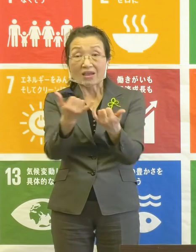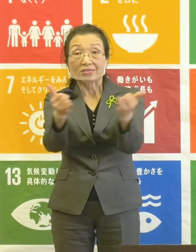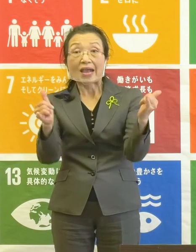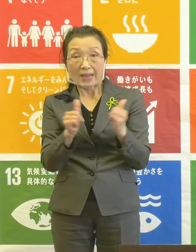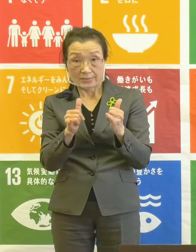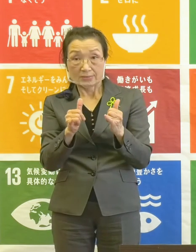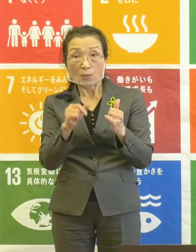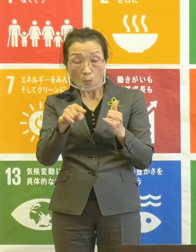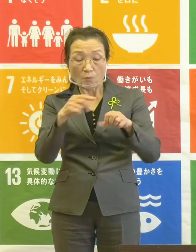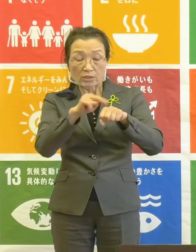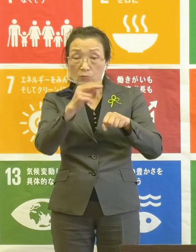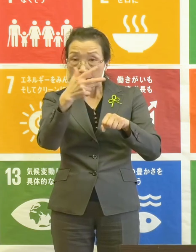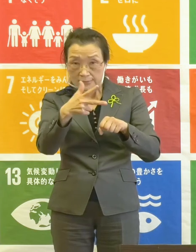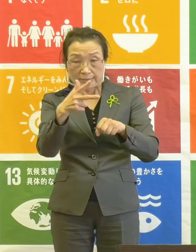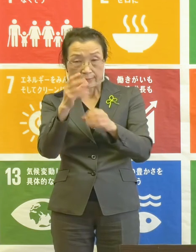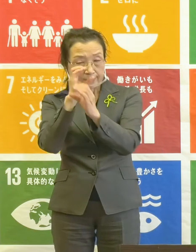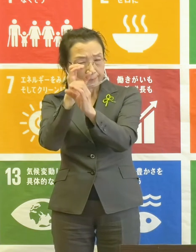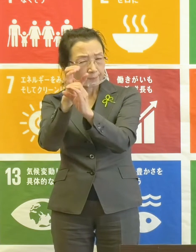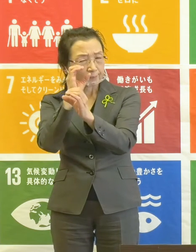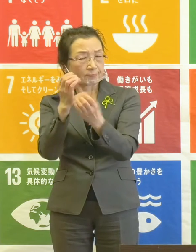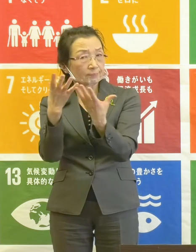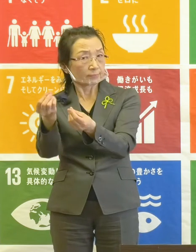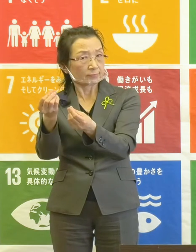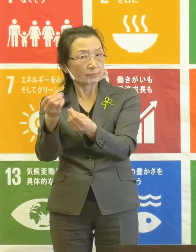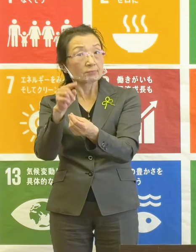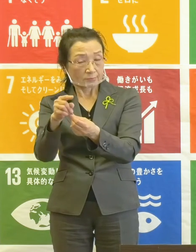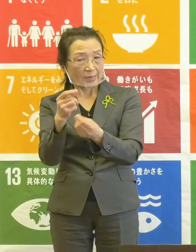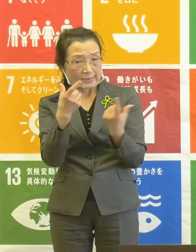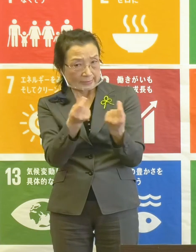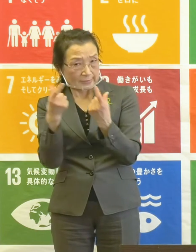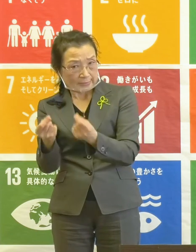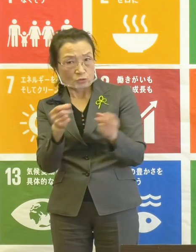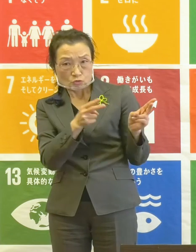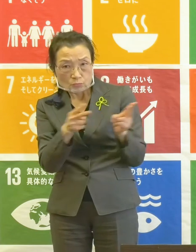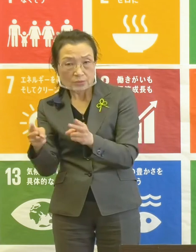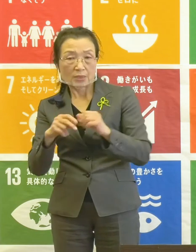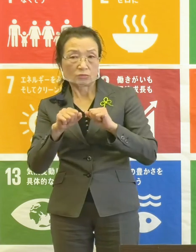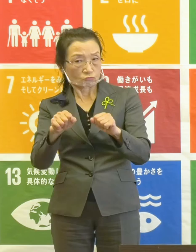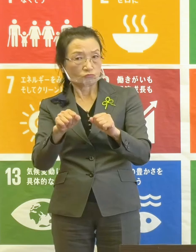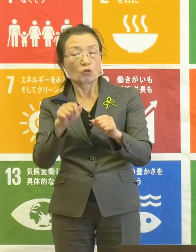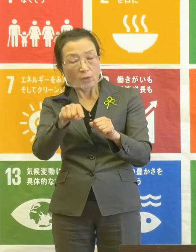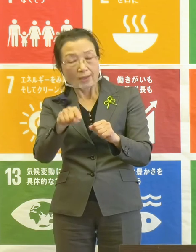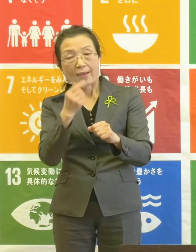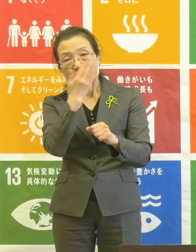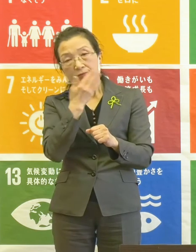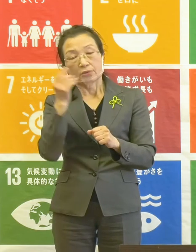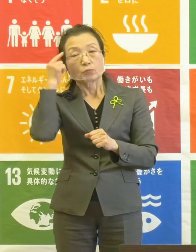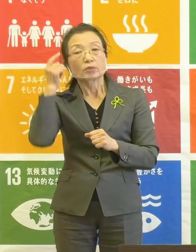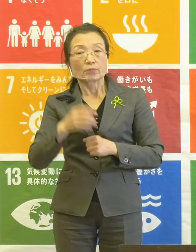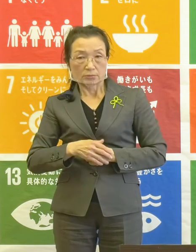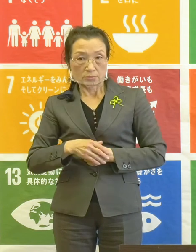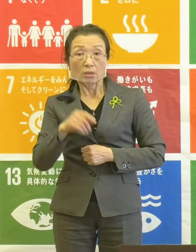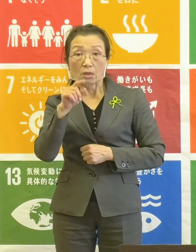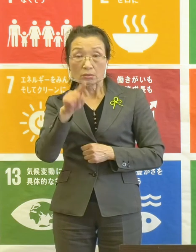須塩原市では先に見据えて、しっかりと準備をしていくことが重要だと思っておりまして、